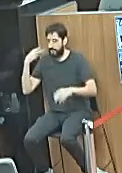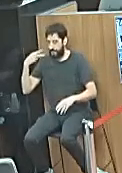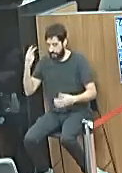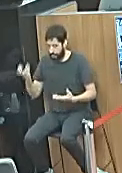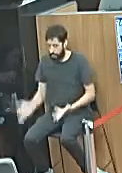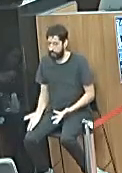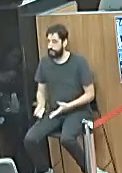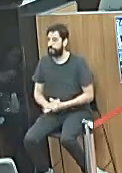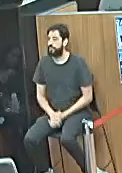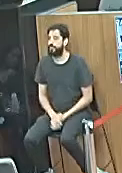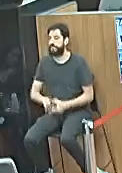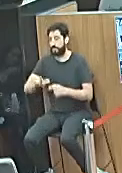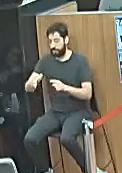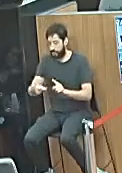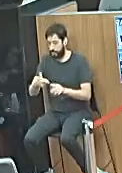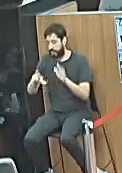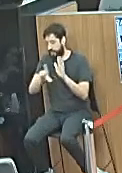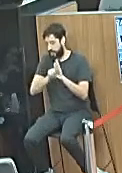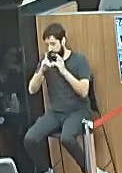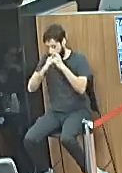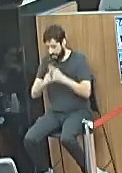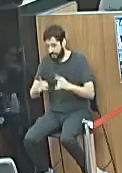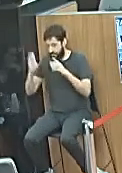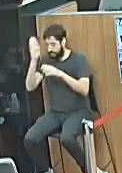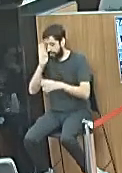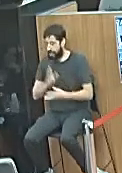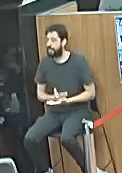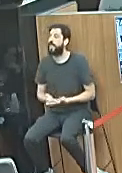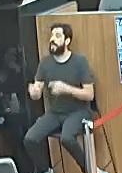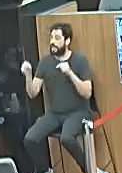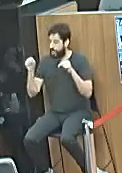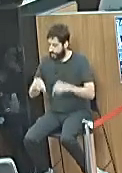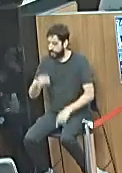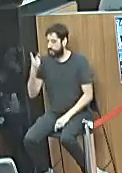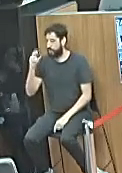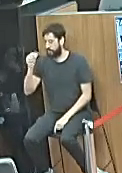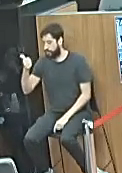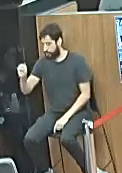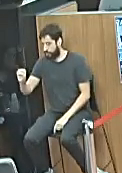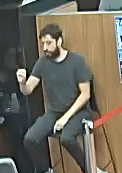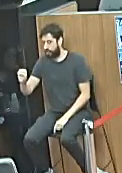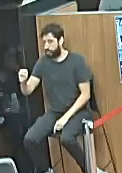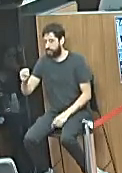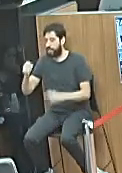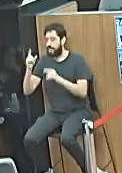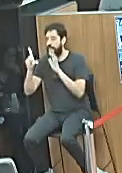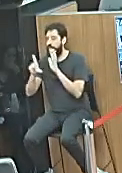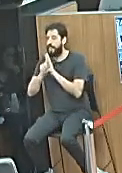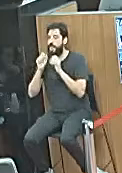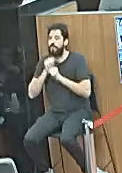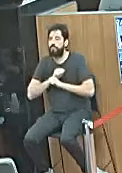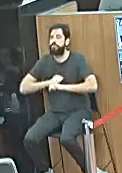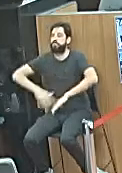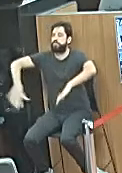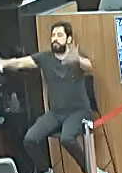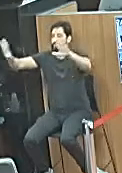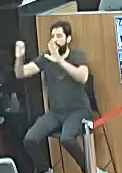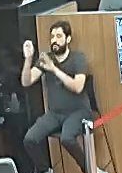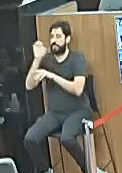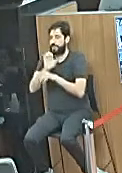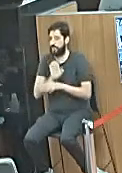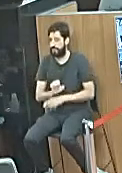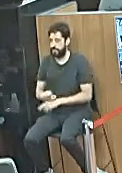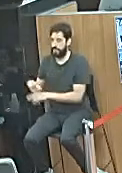é a segunda lei para o circo no brasil também foi aqui em 2018 essa lei se espalha pelos estados e por